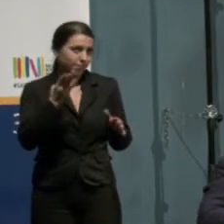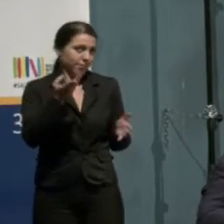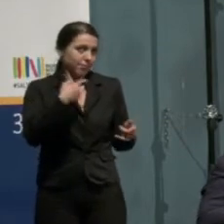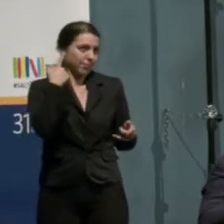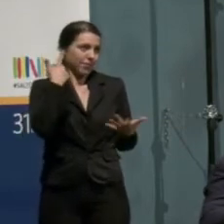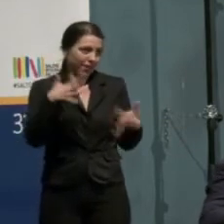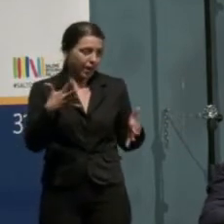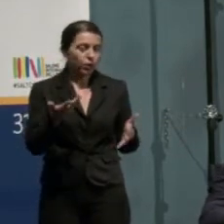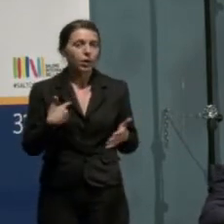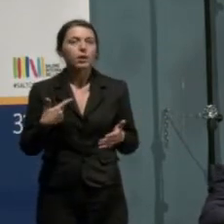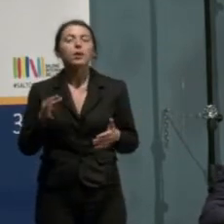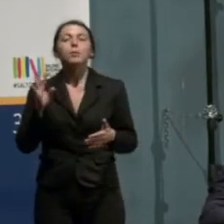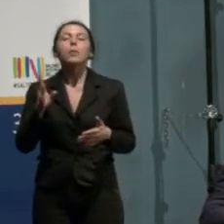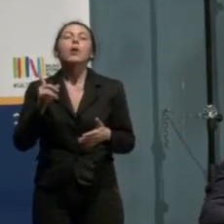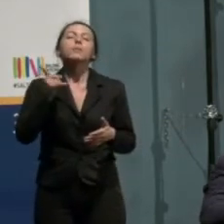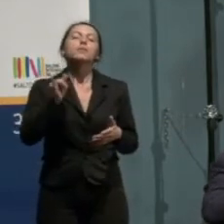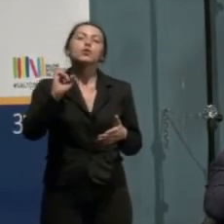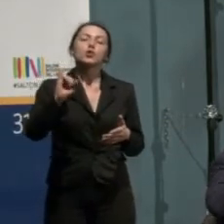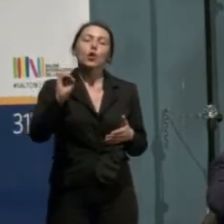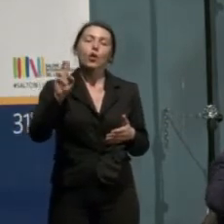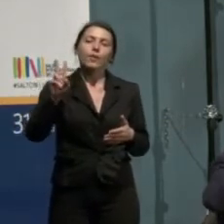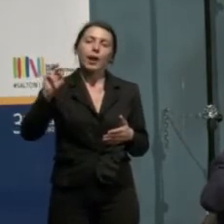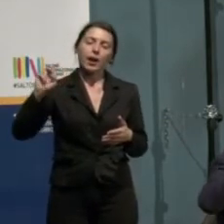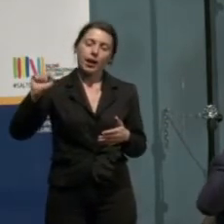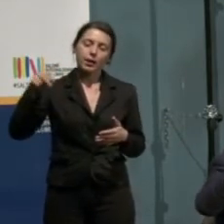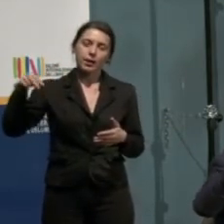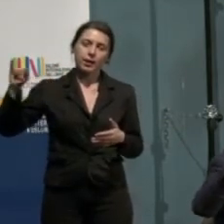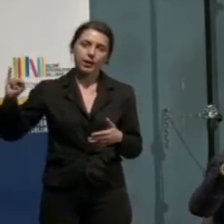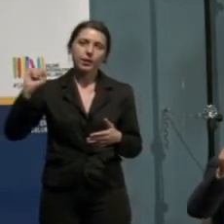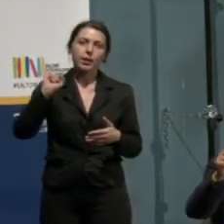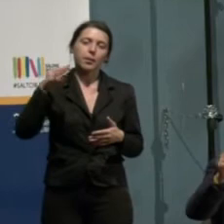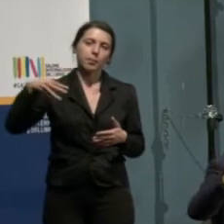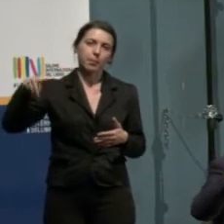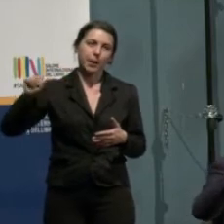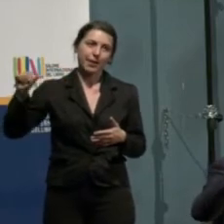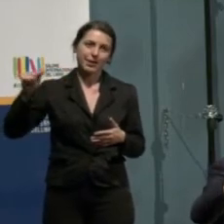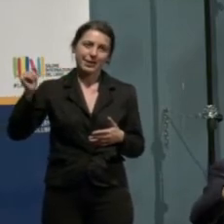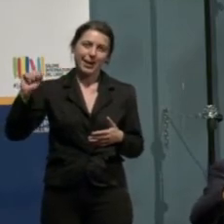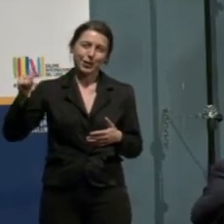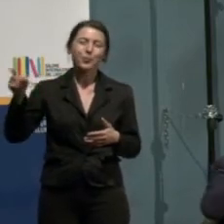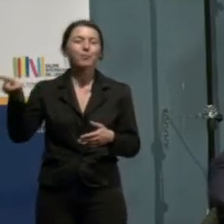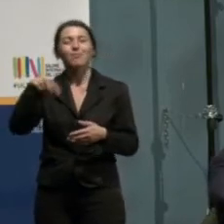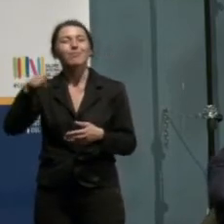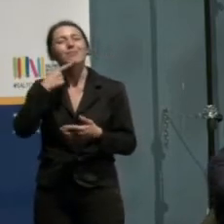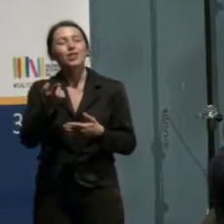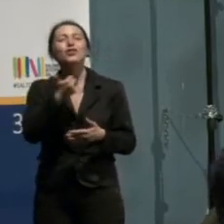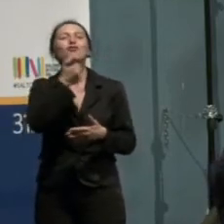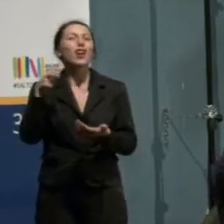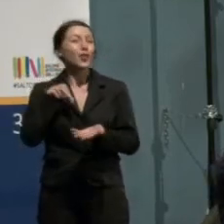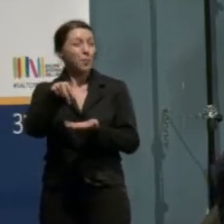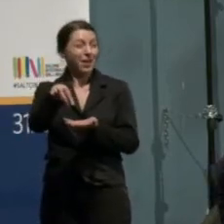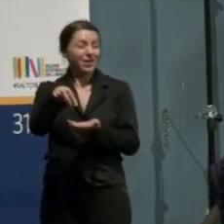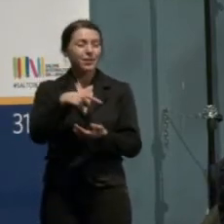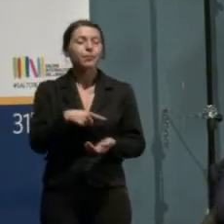e proprio di giovanni impastato perché giovanni in passato hanno fatto tanti passi loro dicono i cento passi loro vorrebbero